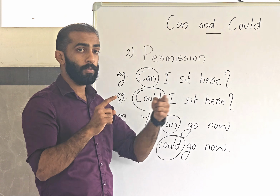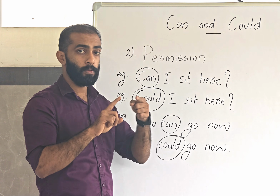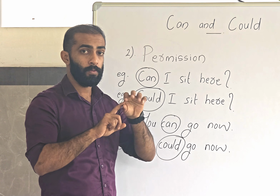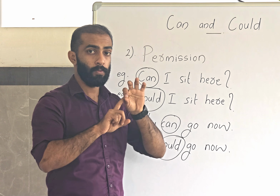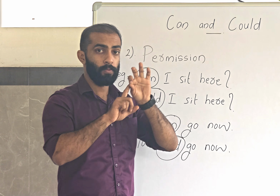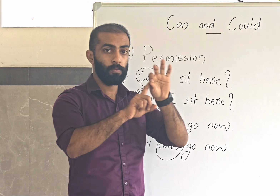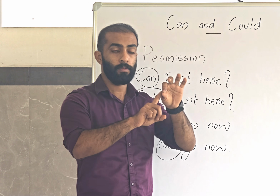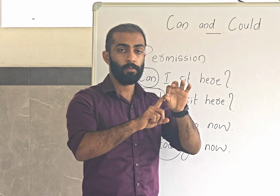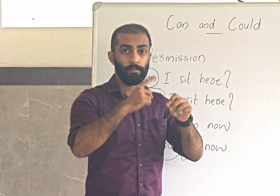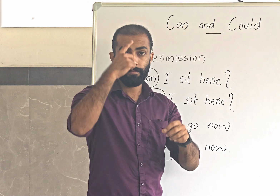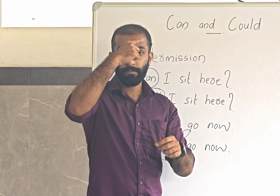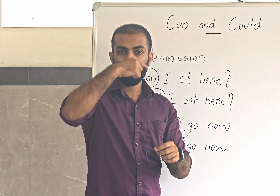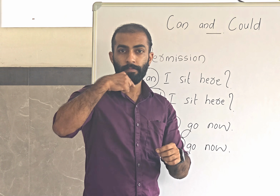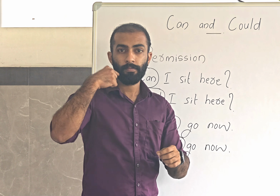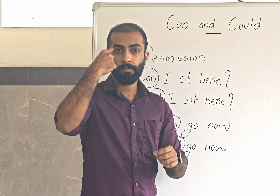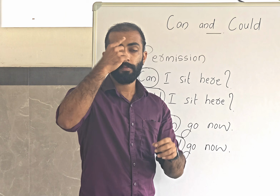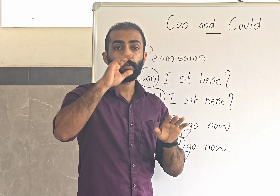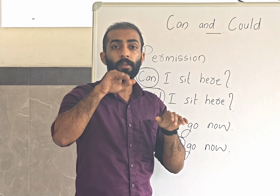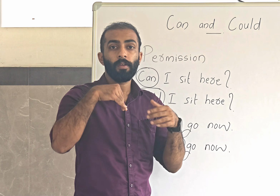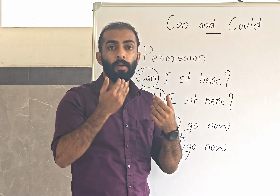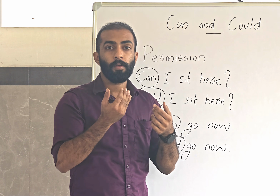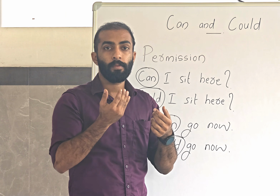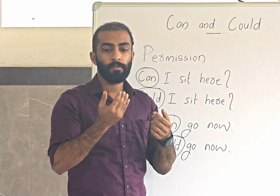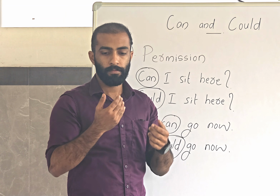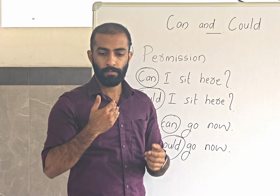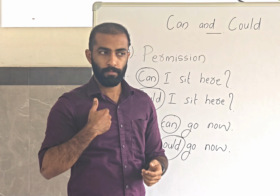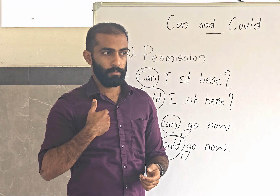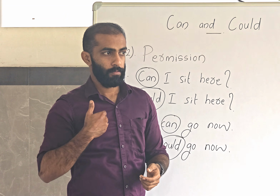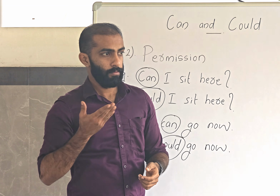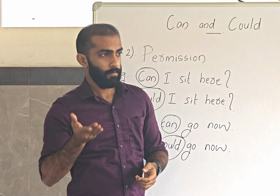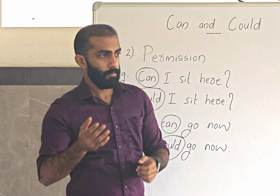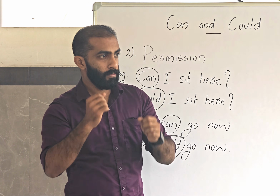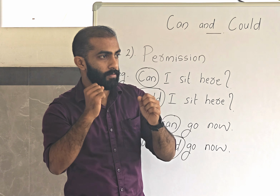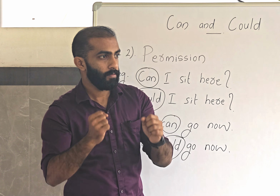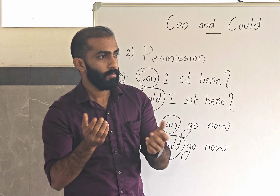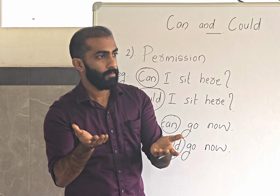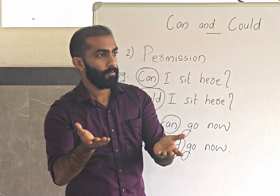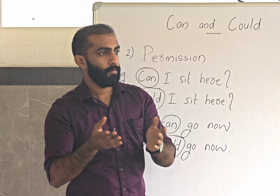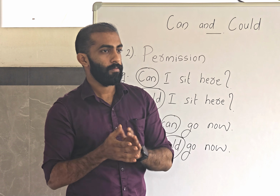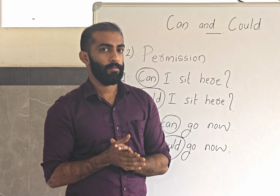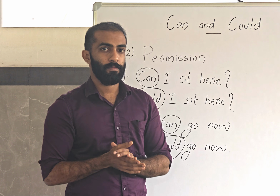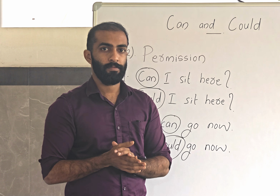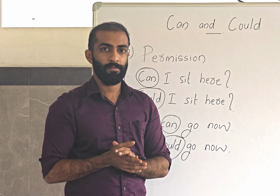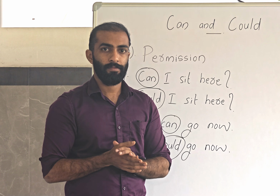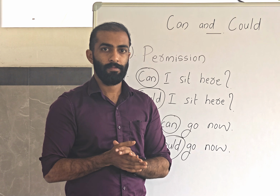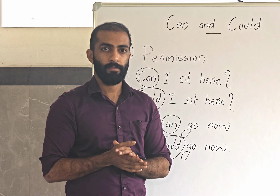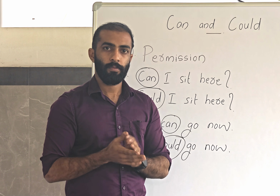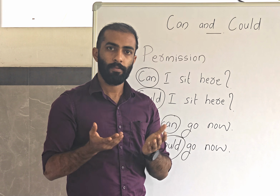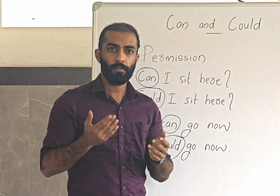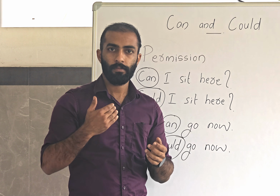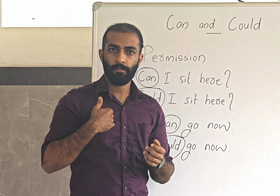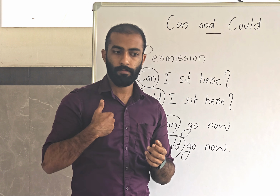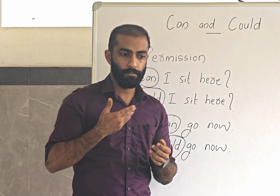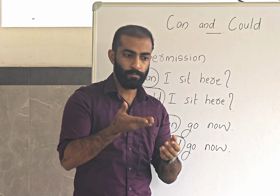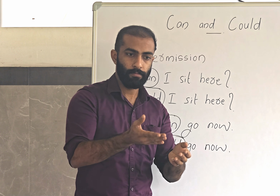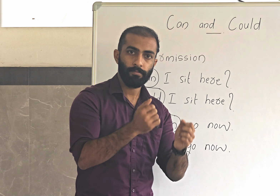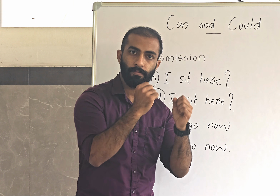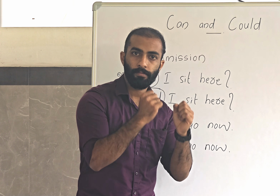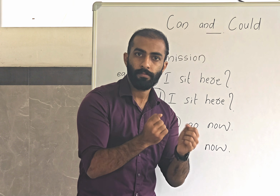കുഡ് എന്നുള്ള വാക്ക് ഉപയോഗിക്കുന്നത്. ക്യാൻ ഐ സിറ്റ് ഹിയർ എന്ന് പറയുമ്പോൾ ഒരുപക്ഷെ നമ്മുടെ ഫേഷ്യൽ എക്സ്പ്രഷൻ ഇങ്ങനെയായിരിക്കും.